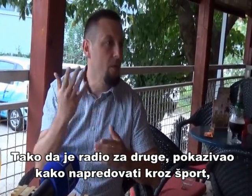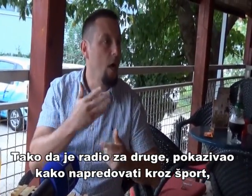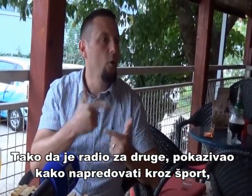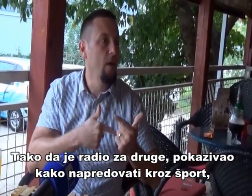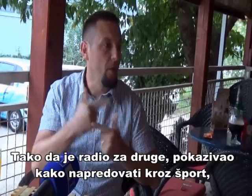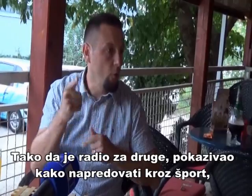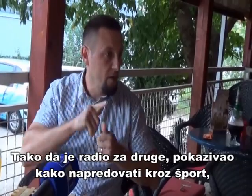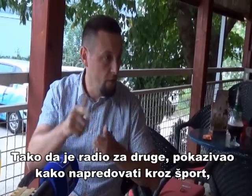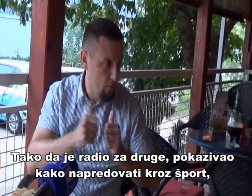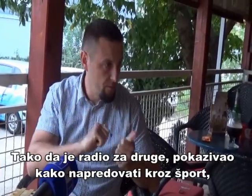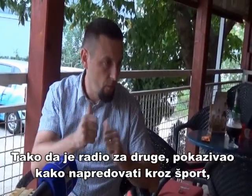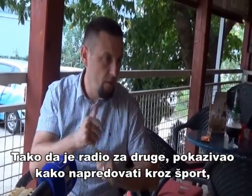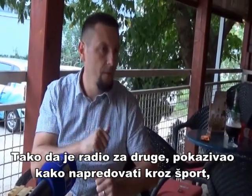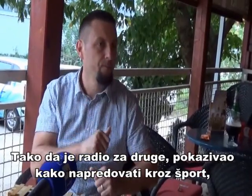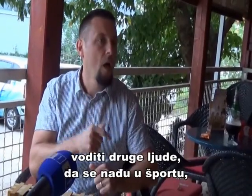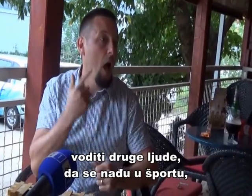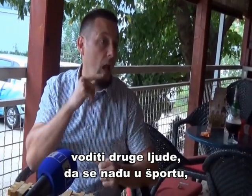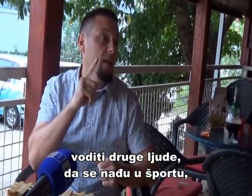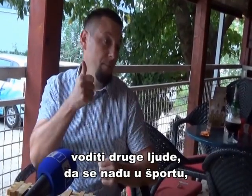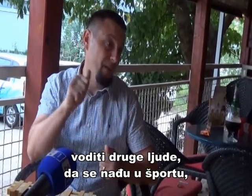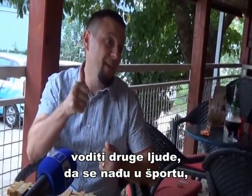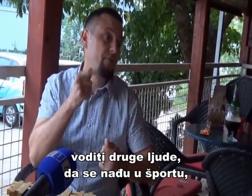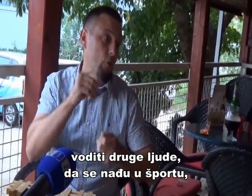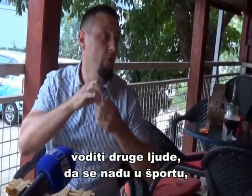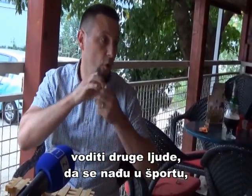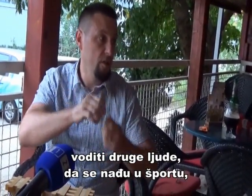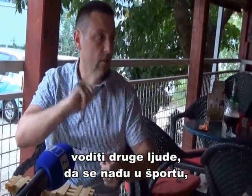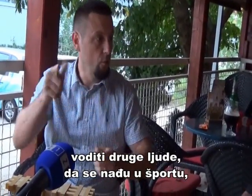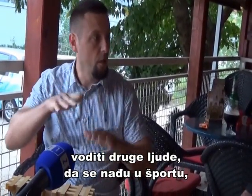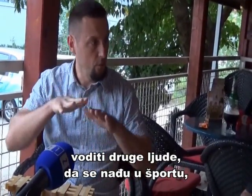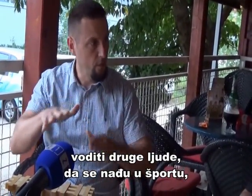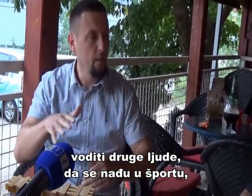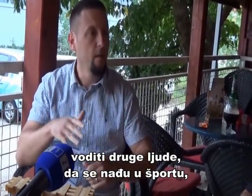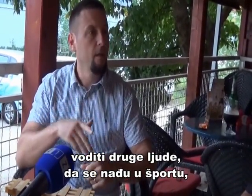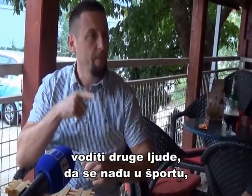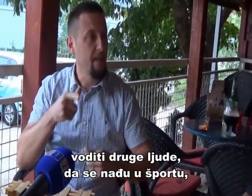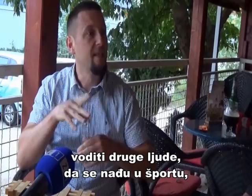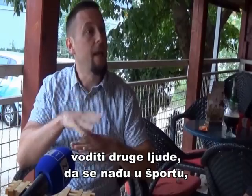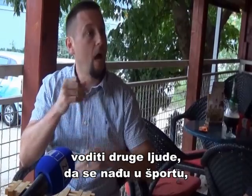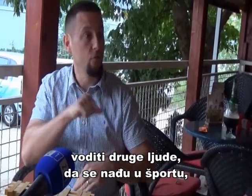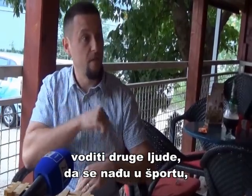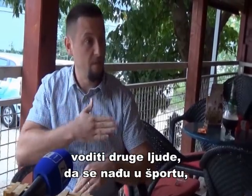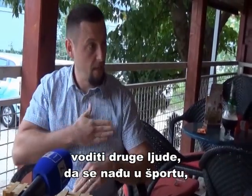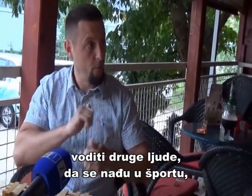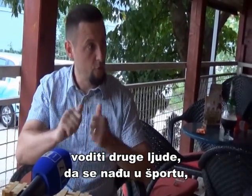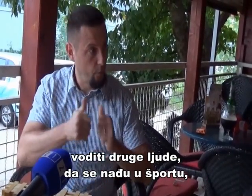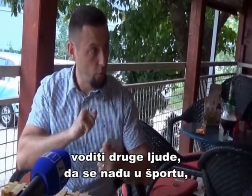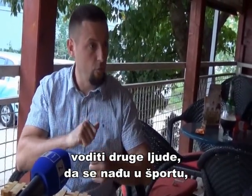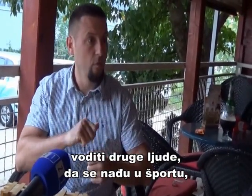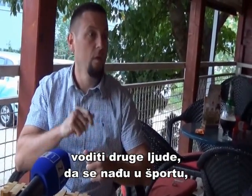kako napredovati kroz sport, ali i prvenstveno i voditi druge ljude da se nađu sami sebe u sportu,